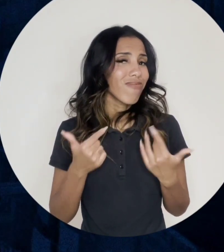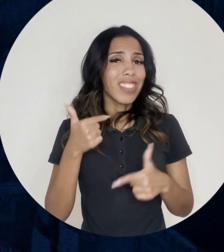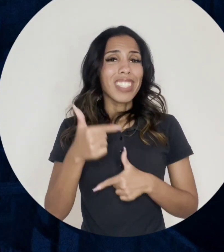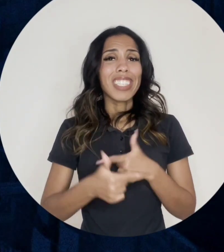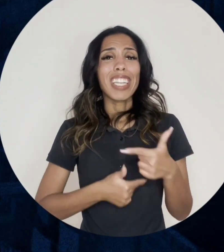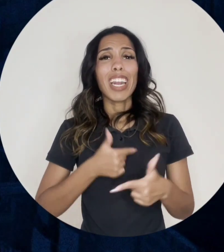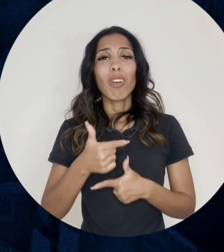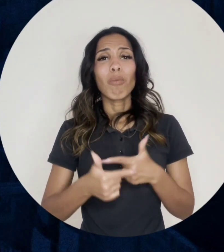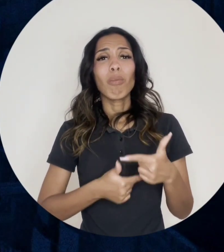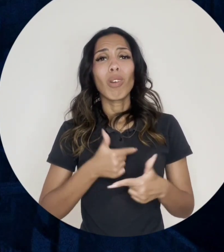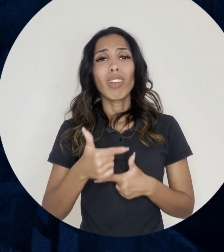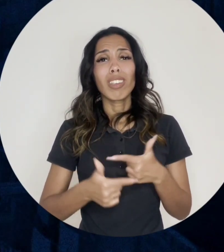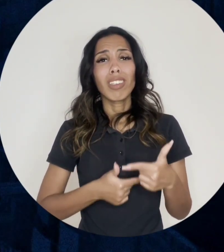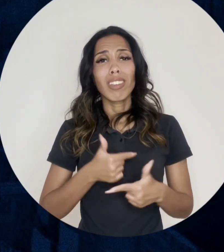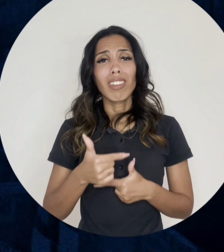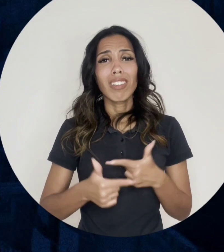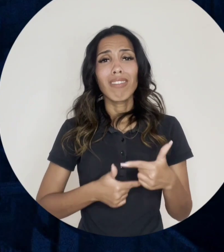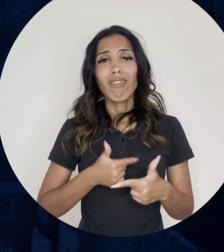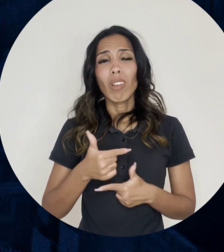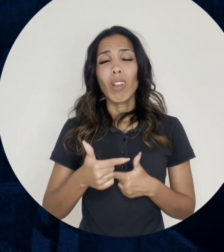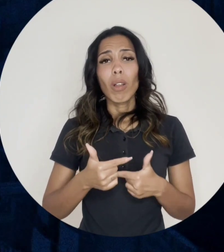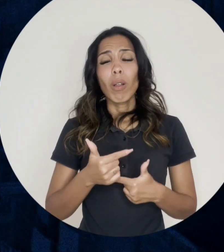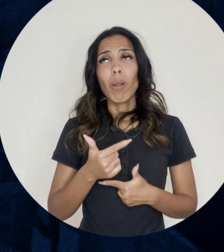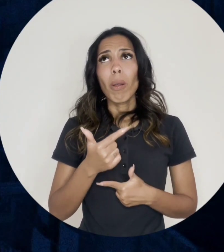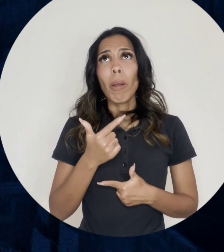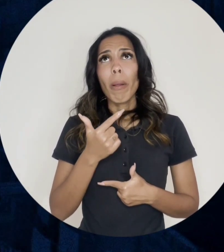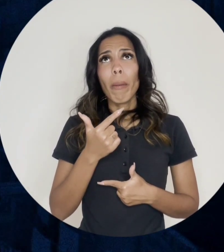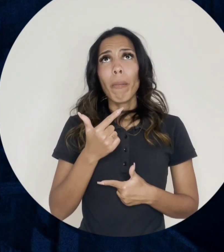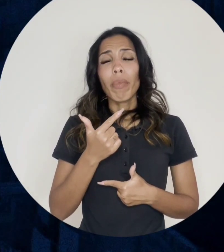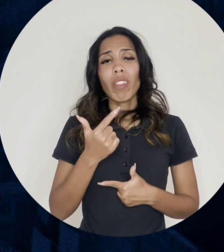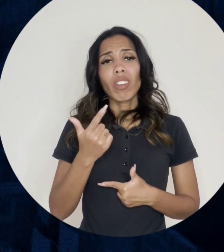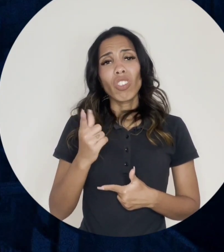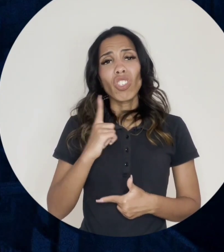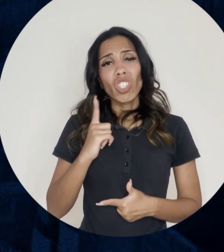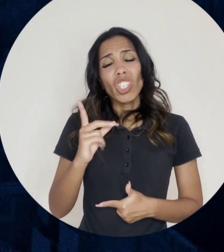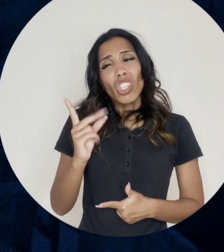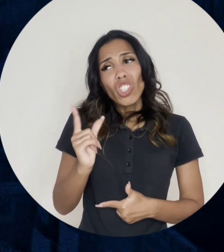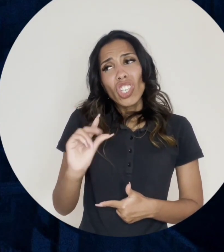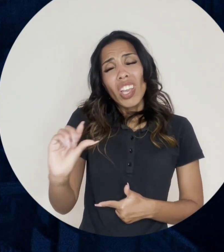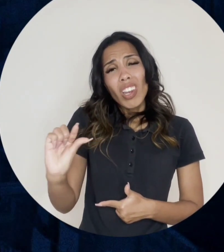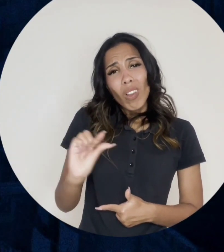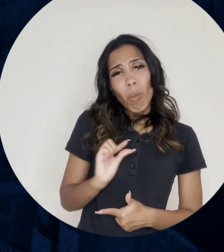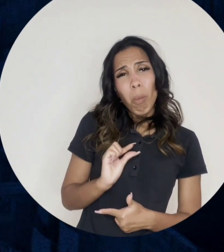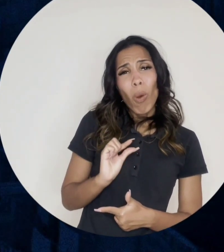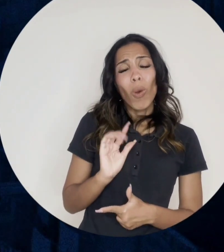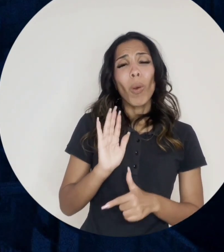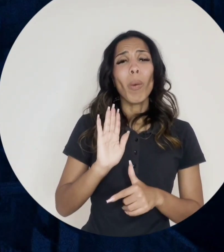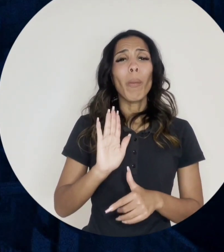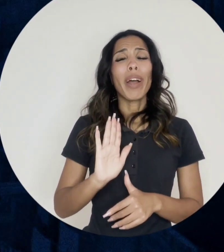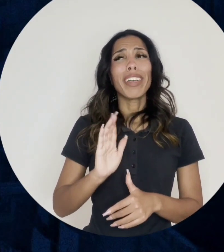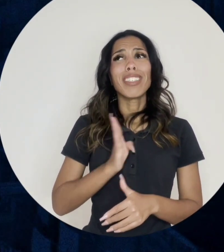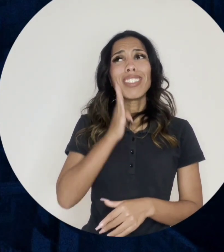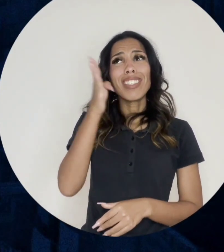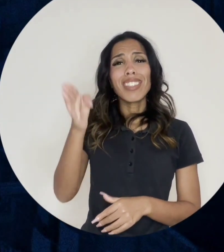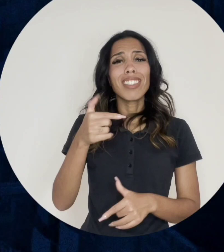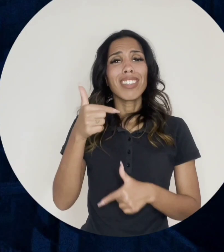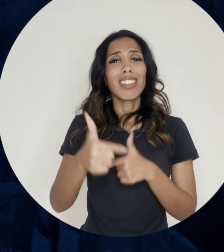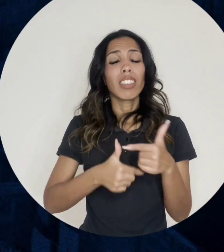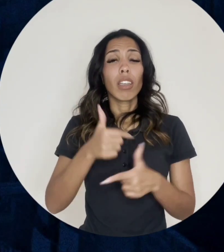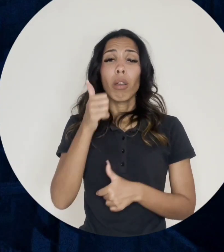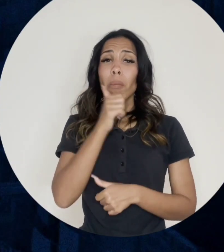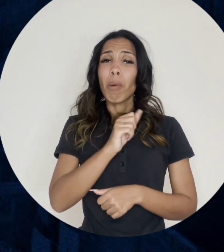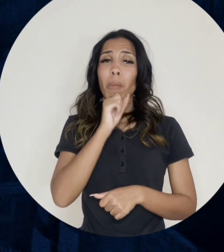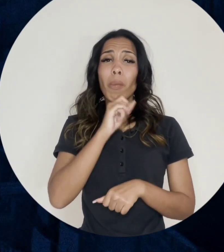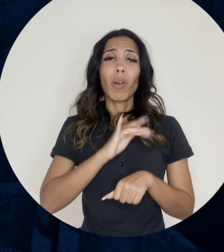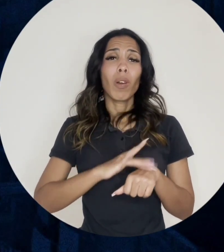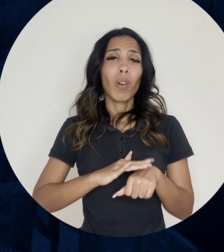trabalho, como se ela estivesse fazendo, apesar de ganhar um pouco, entendeu? Aquela questão de ir trabalhar. Minha mãe adoeceu,